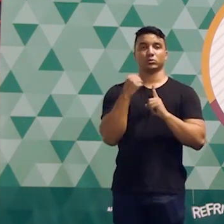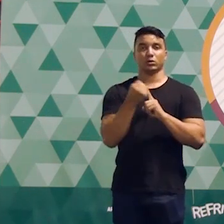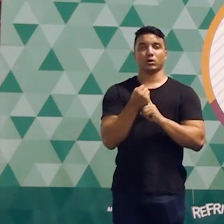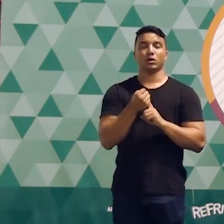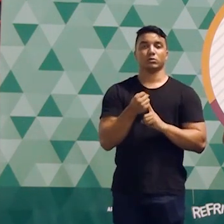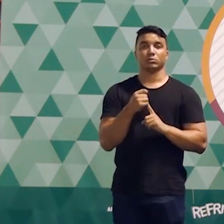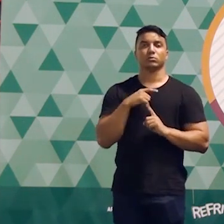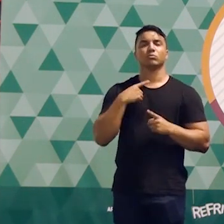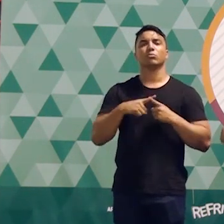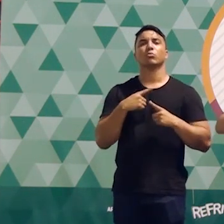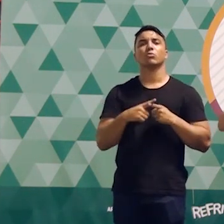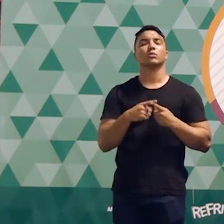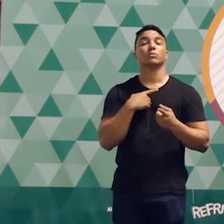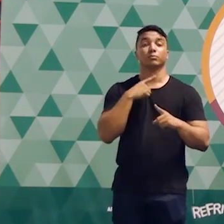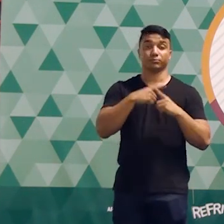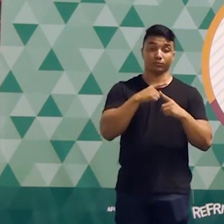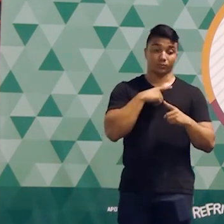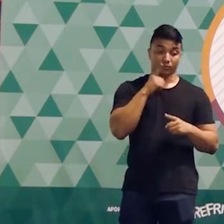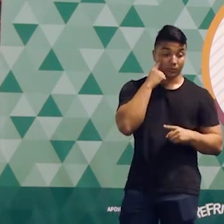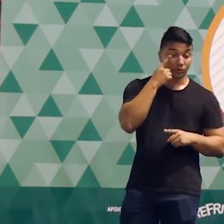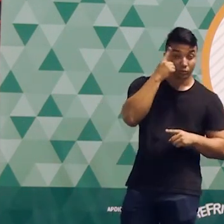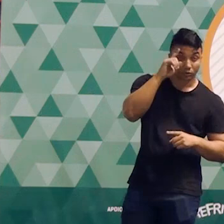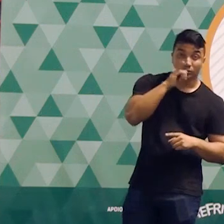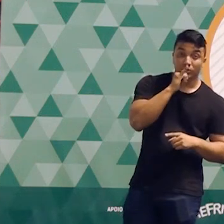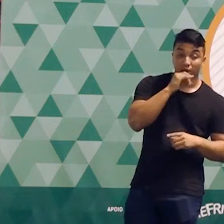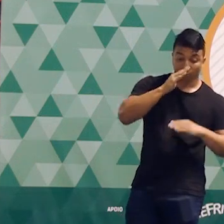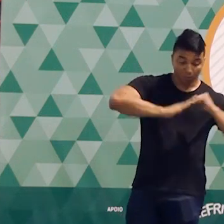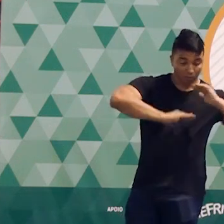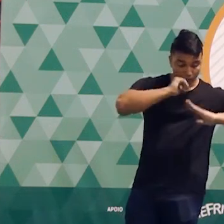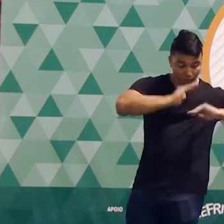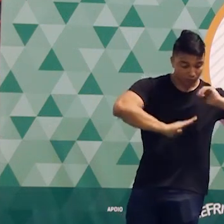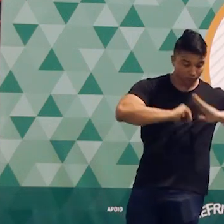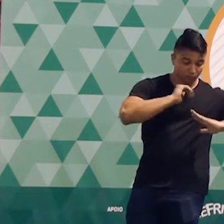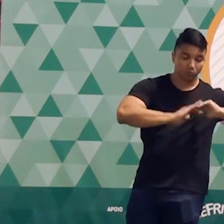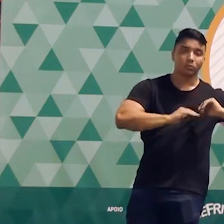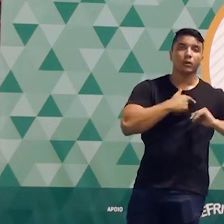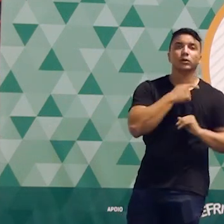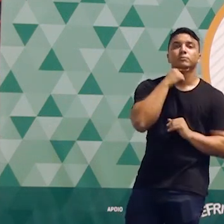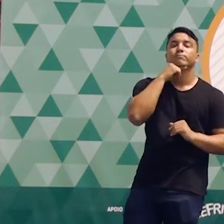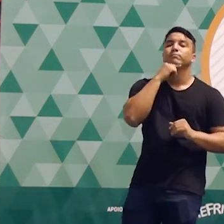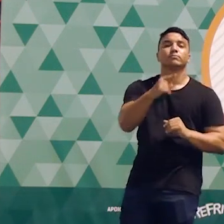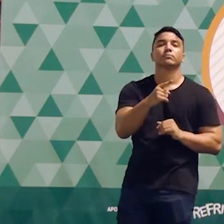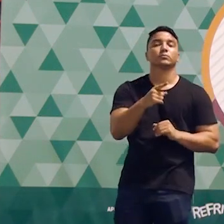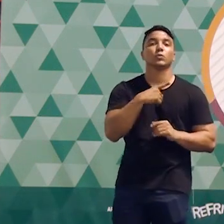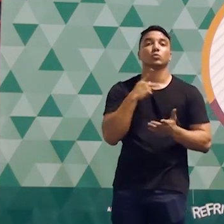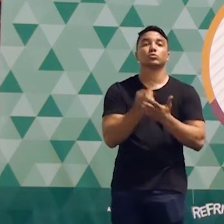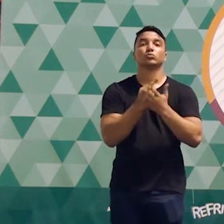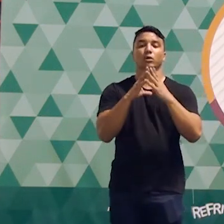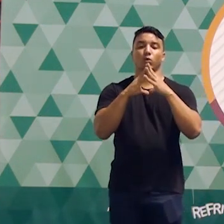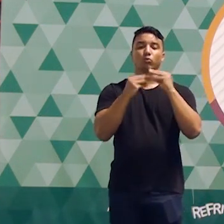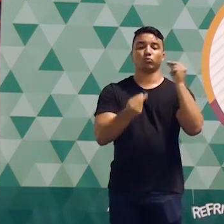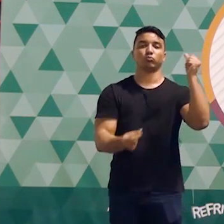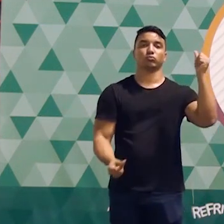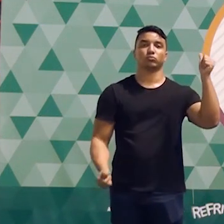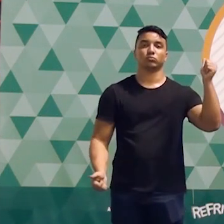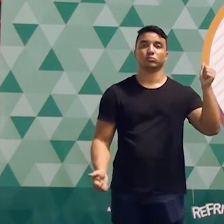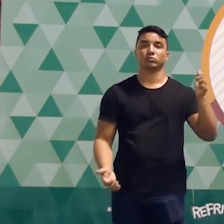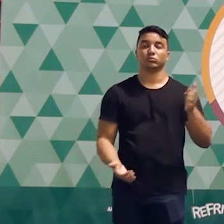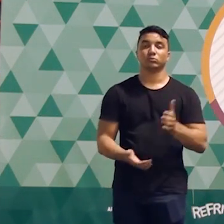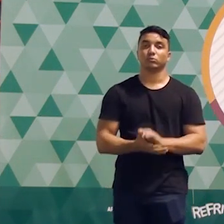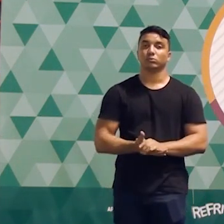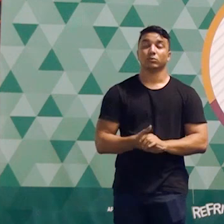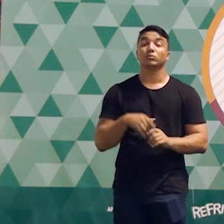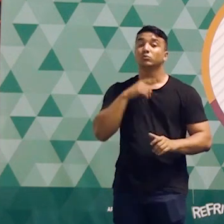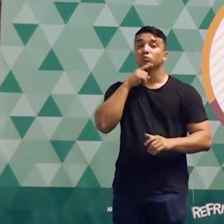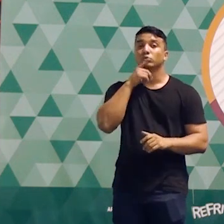por que a gente pode dizer isso de cara? Porque no dia que a tua profissão não for mais útil, ela some.